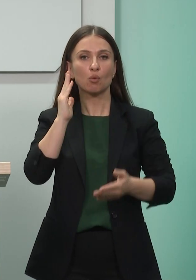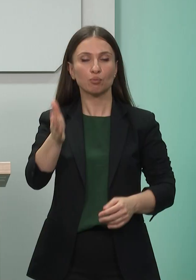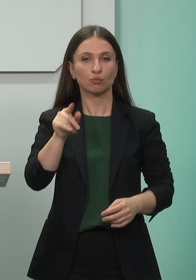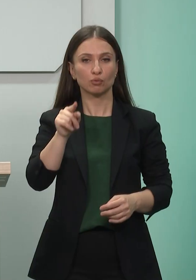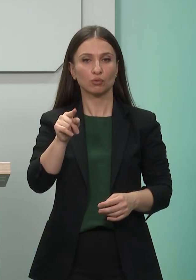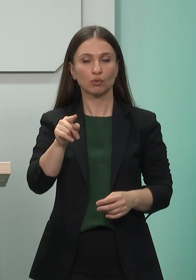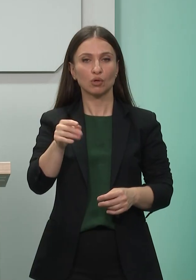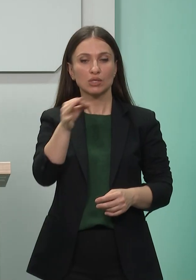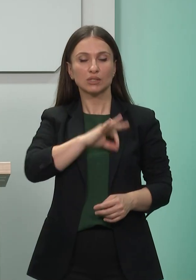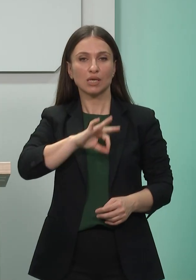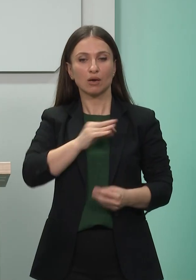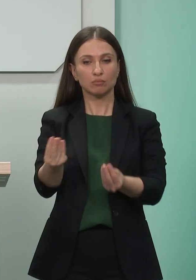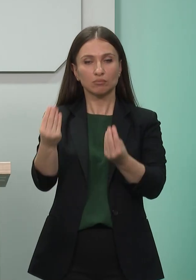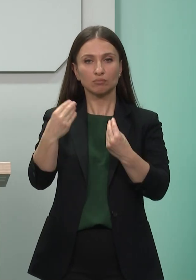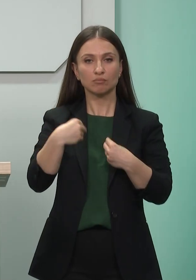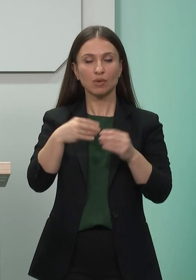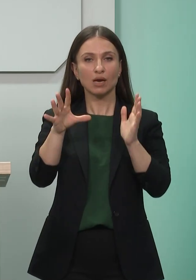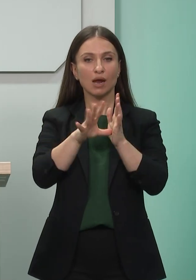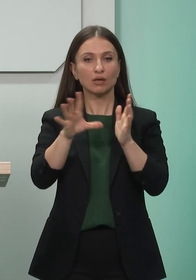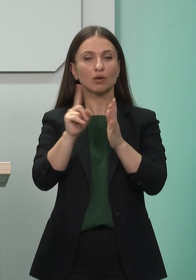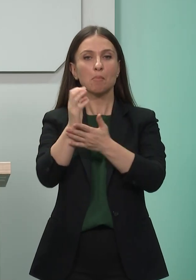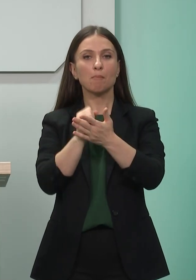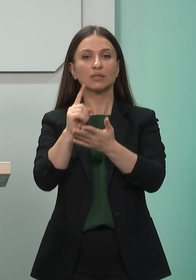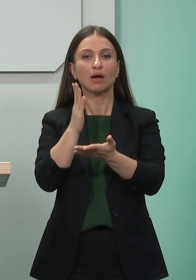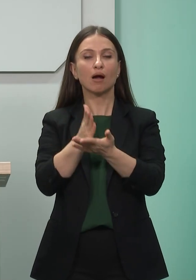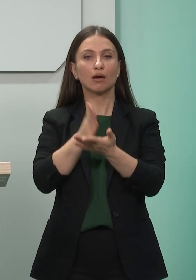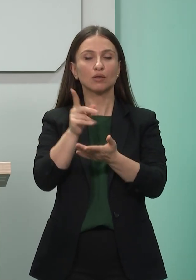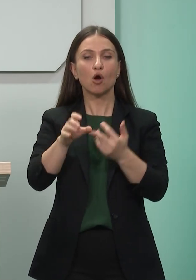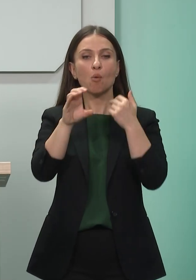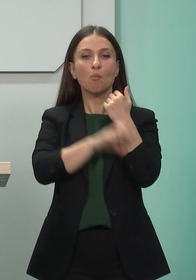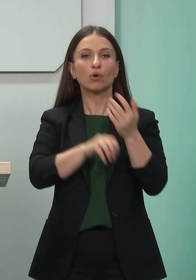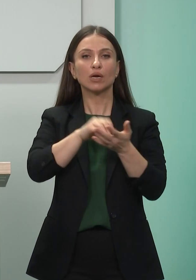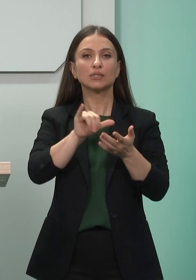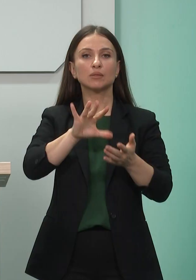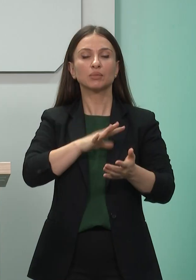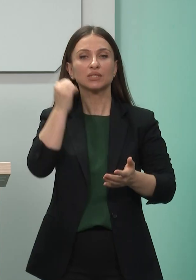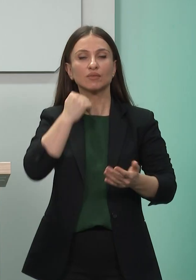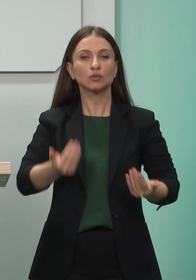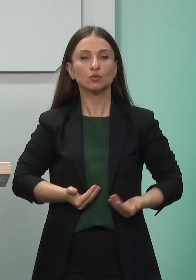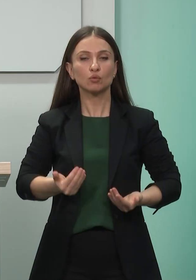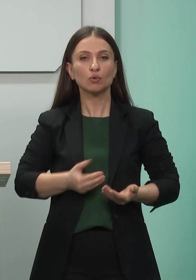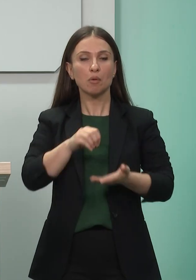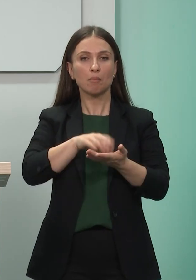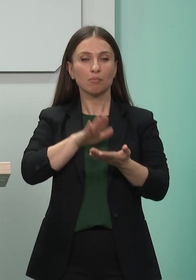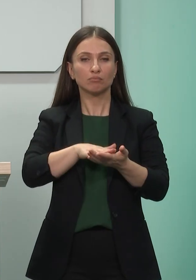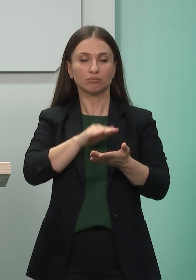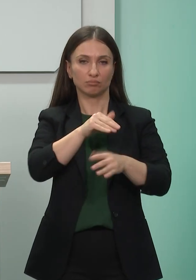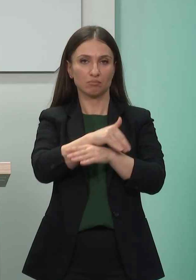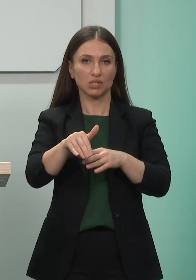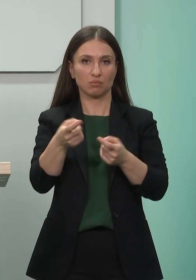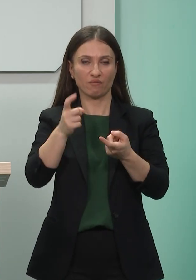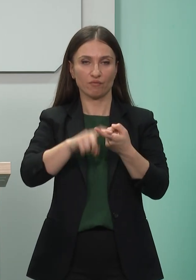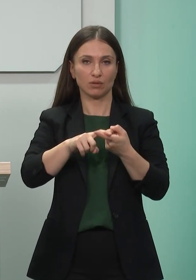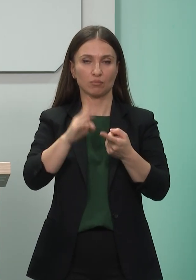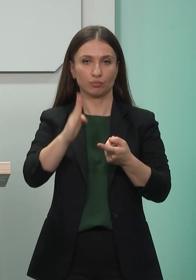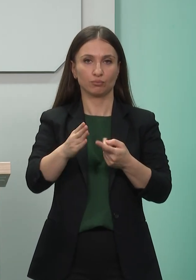შეიყვანება სააგენტოს მონაცემთა ელექტრონულ ბაზაში არსებული ბოლო რეგისტრაციის ადგილის ან ფაქტობრივი